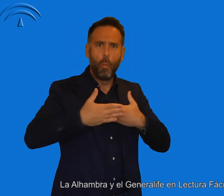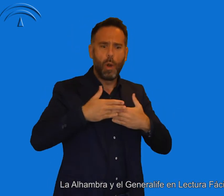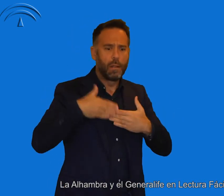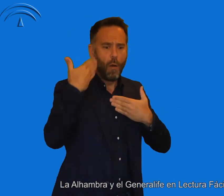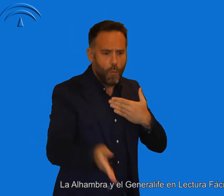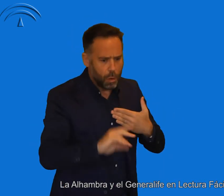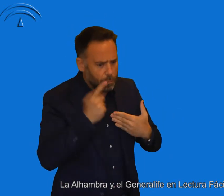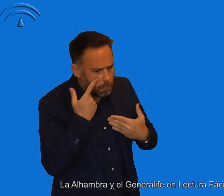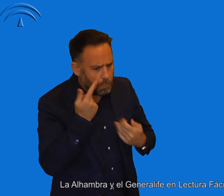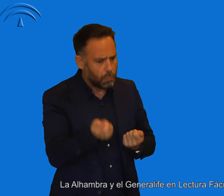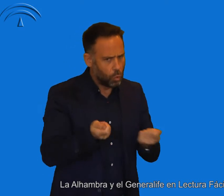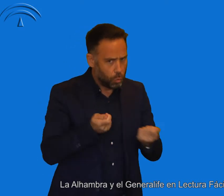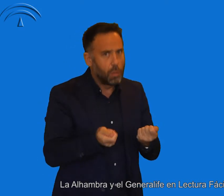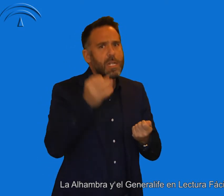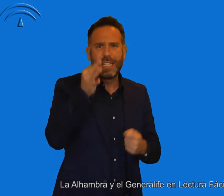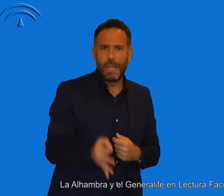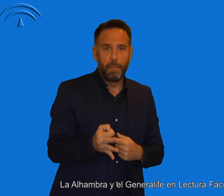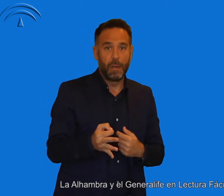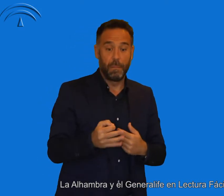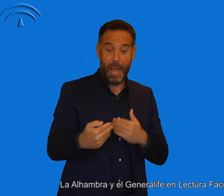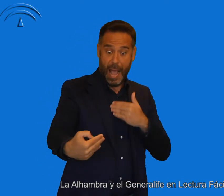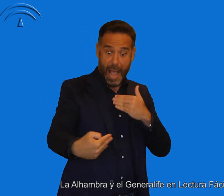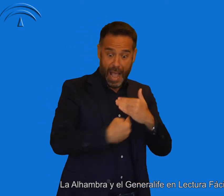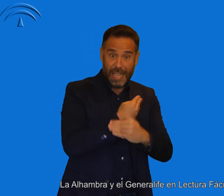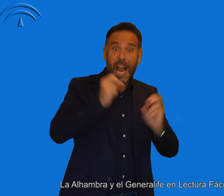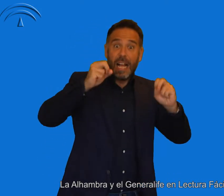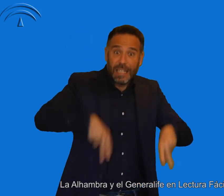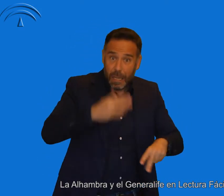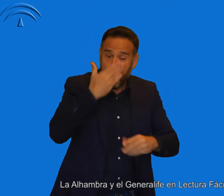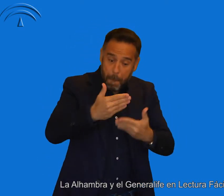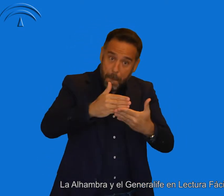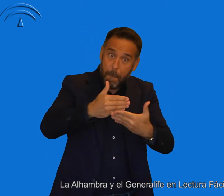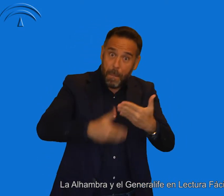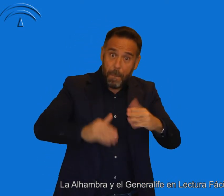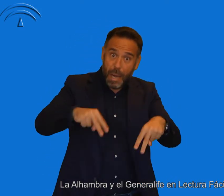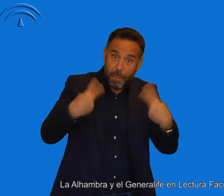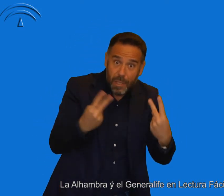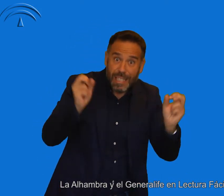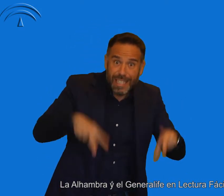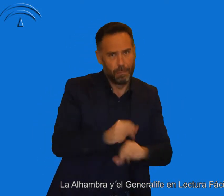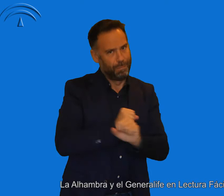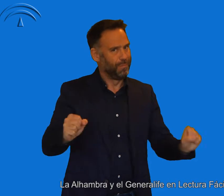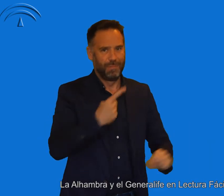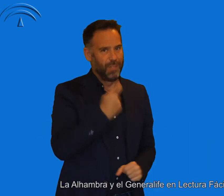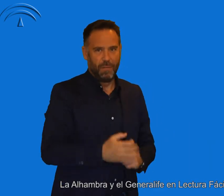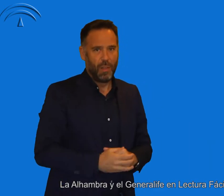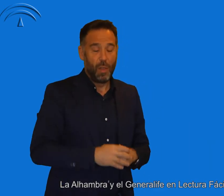Los guardias vigilaban siempre las puertas exteriores, y entrar por ellas sin permiso era muy